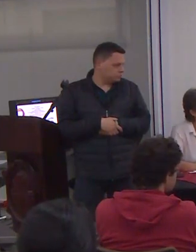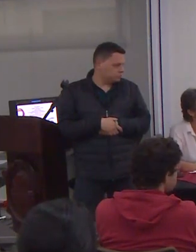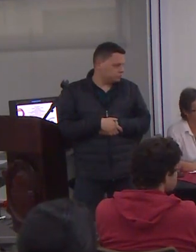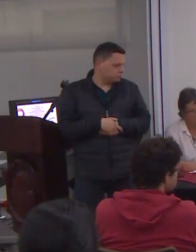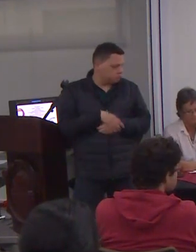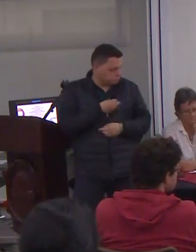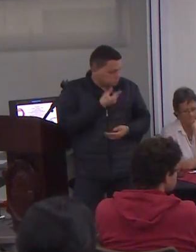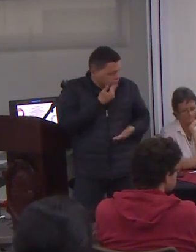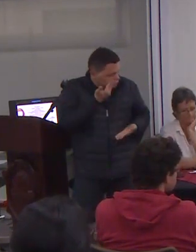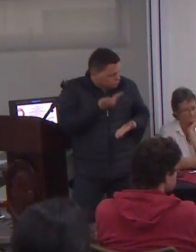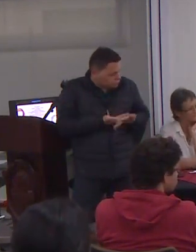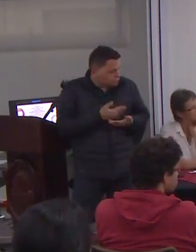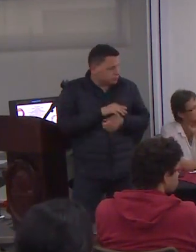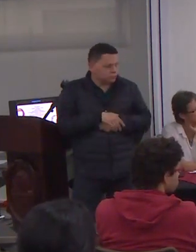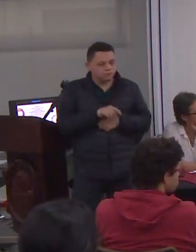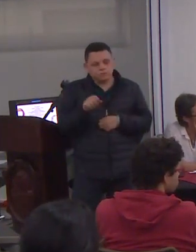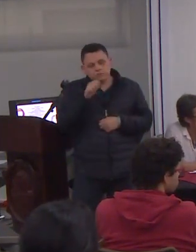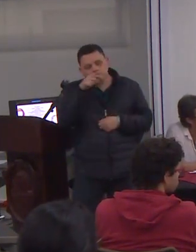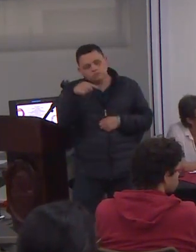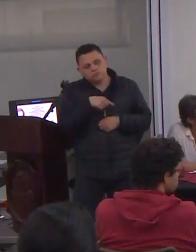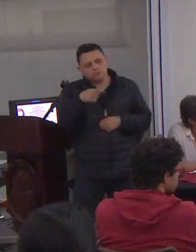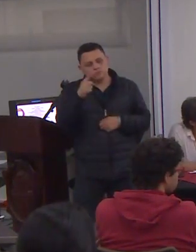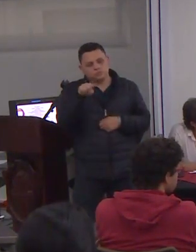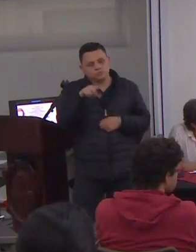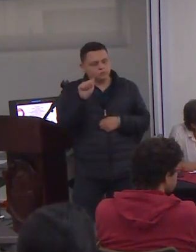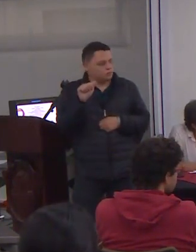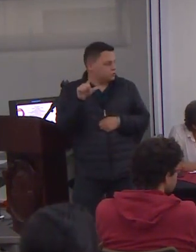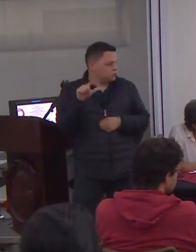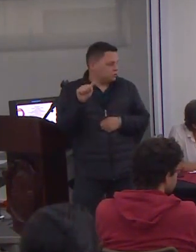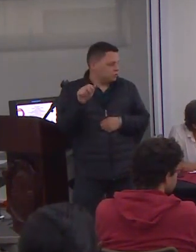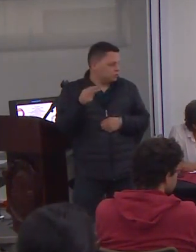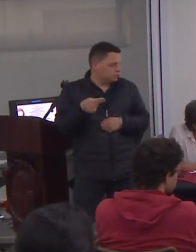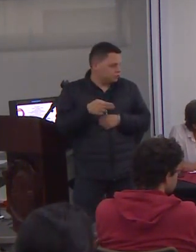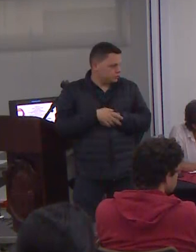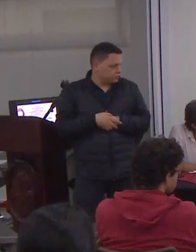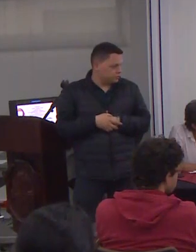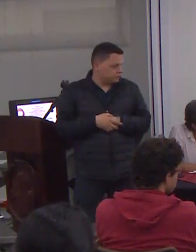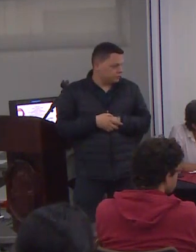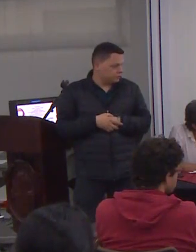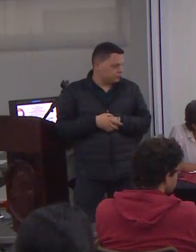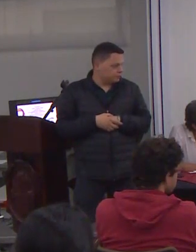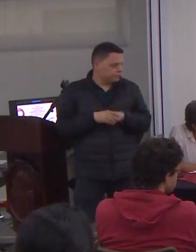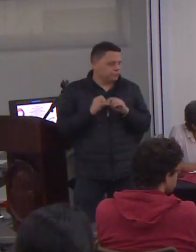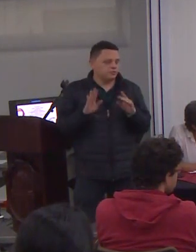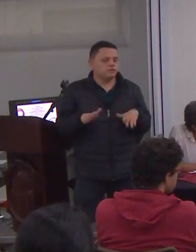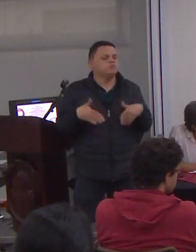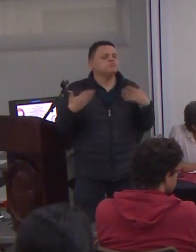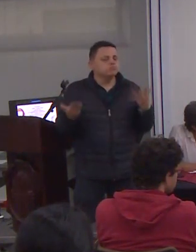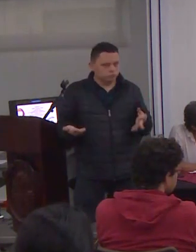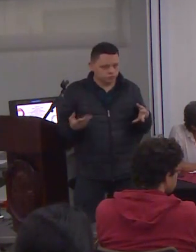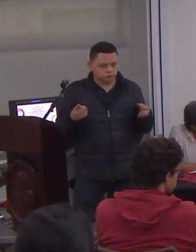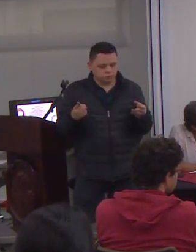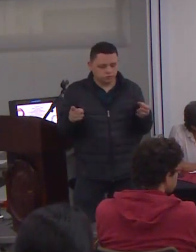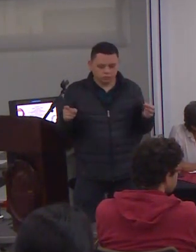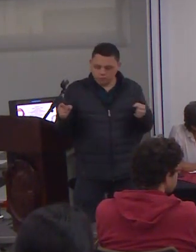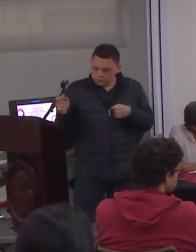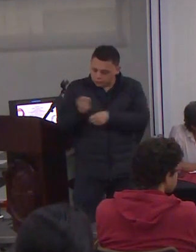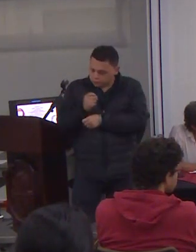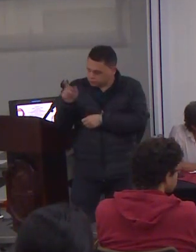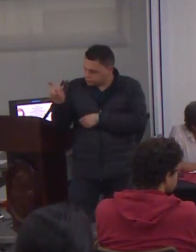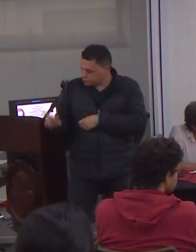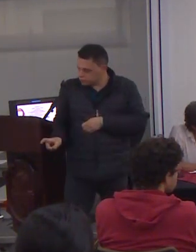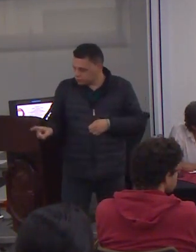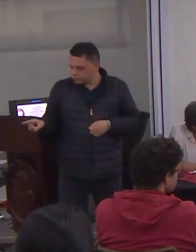gracias una pregunta para Salam ¿cómo se hace para vincular laboralmente